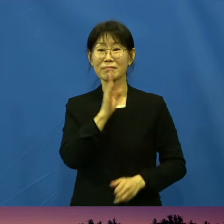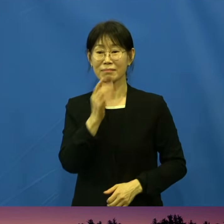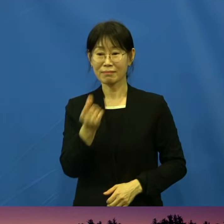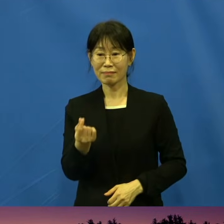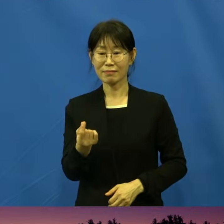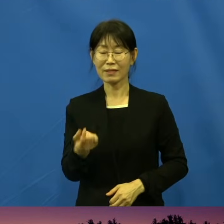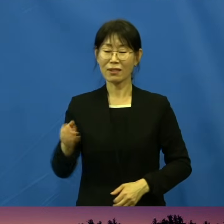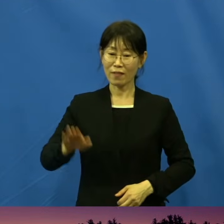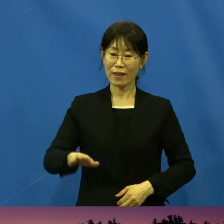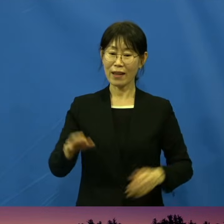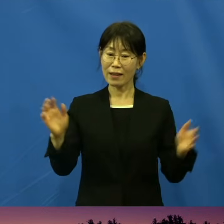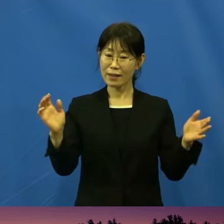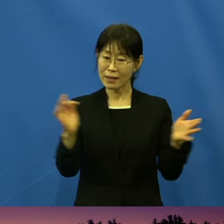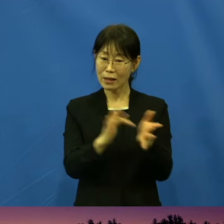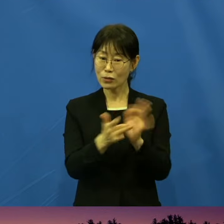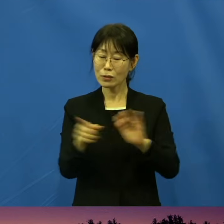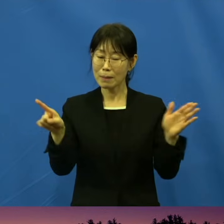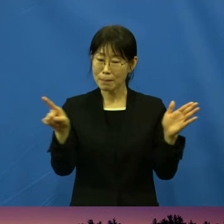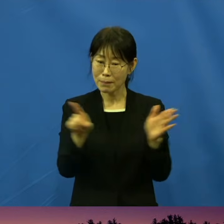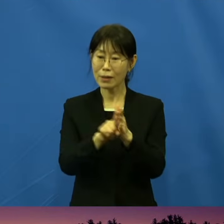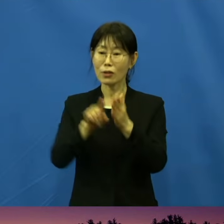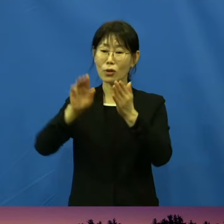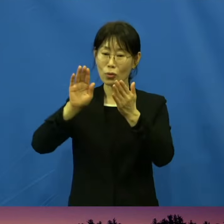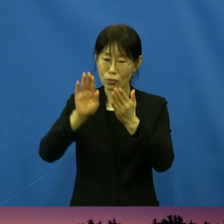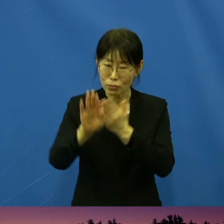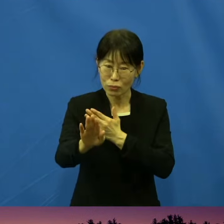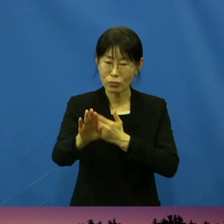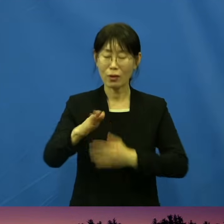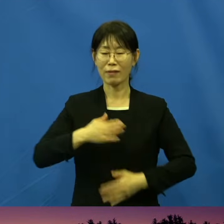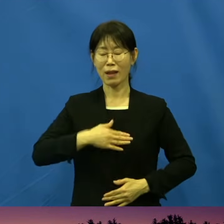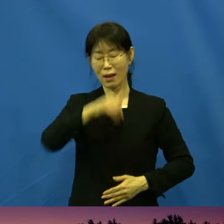일상에, 여러분, 이 세상에 다 벌어지는 방식이에요.